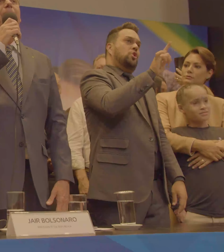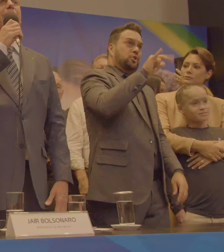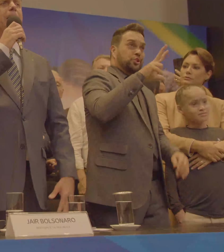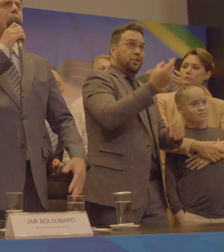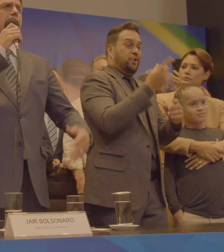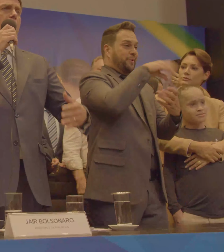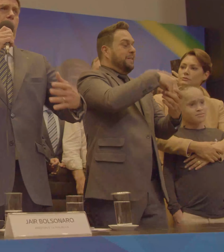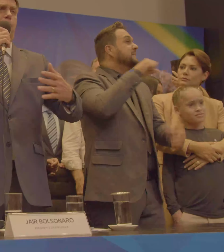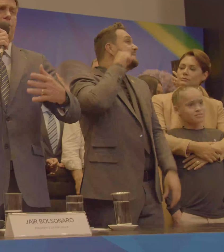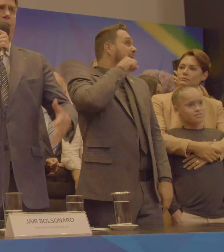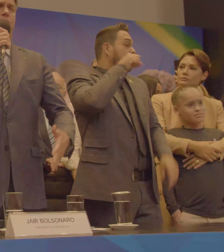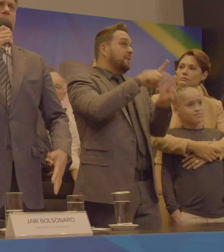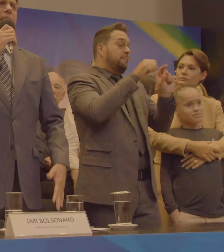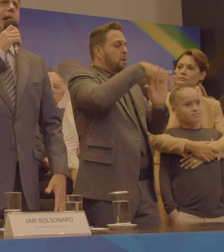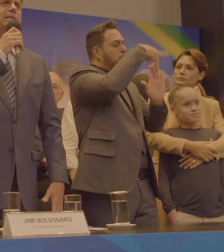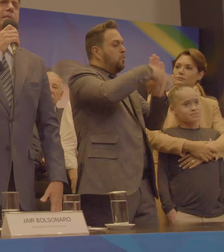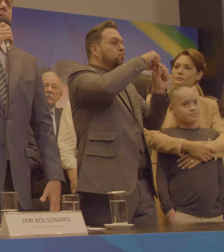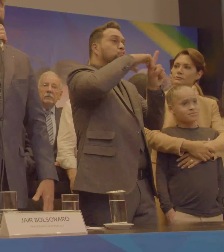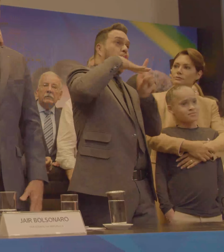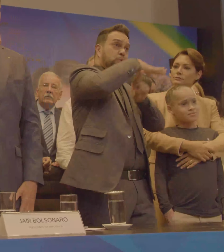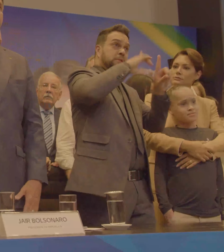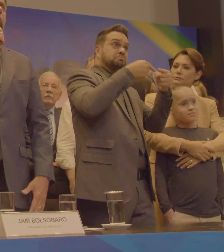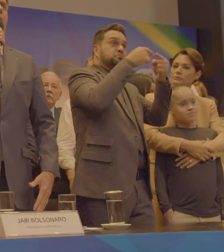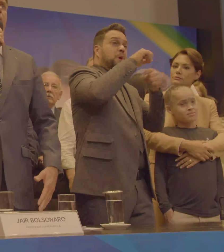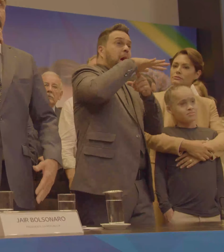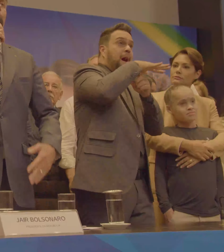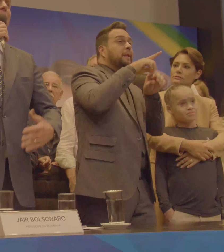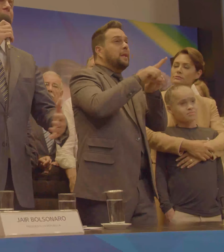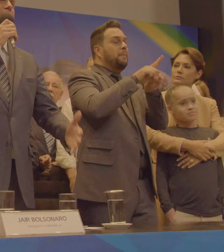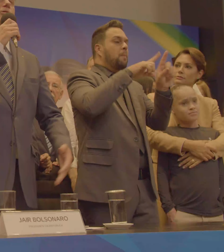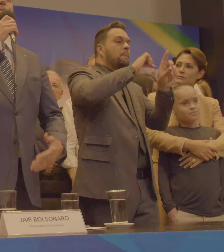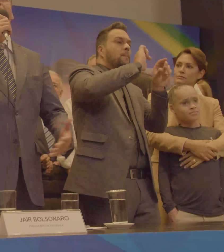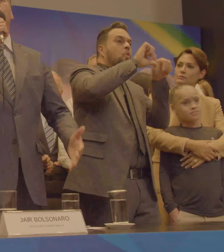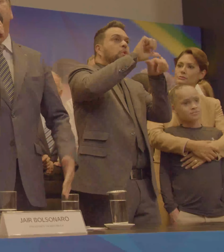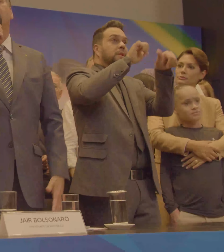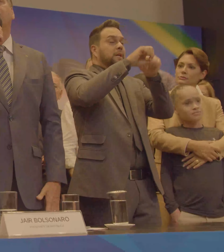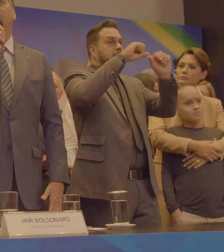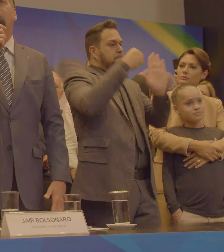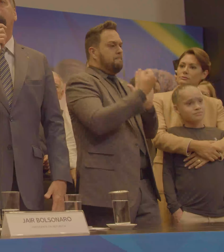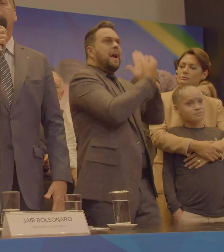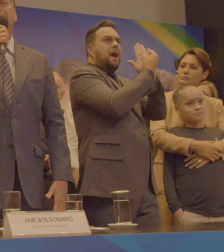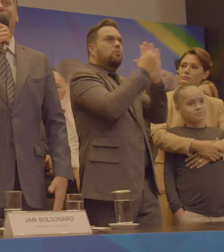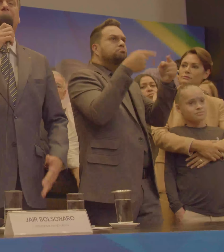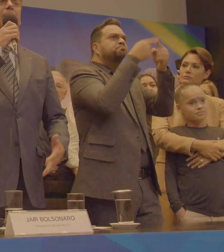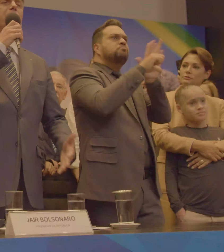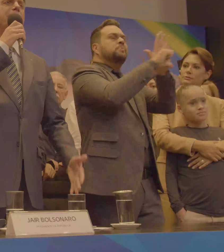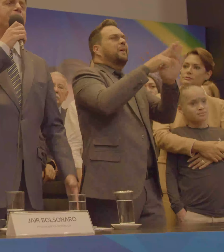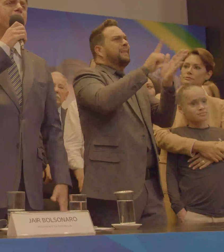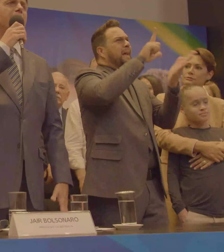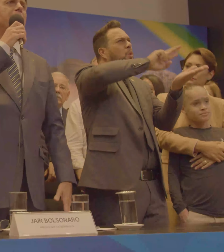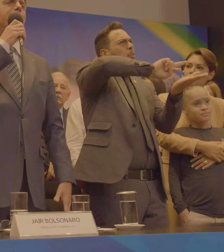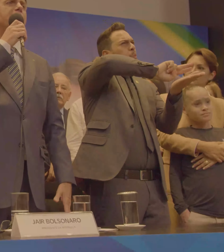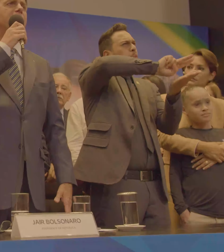Senado, né? Os projetos sociais, as mudanças dos marcos regulatórios, tanta